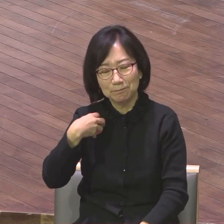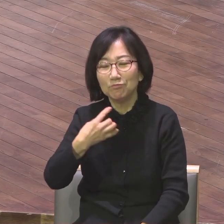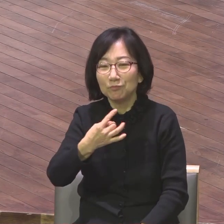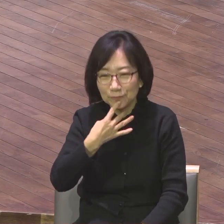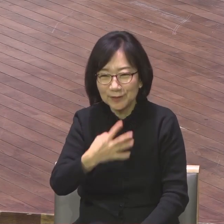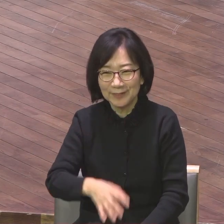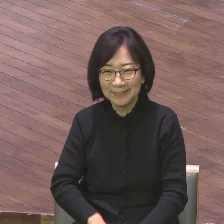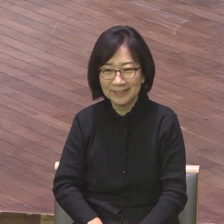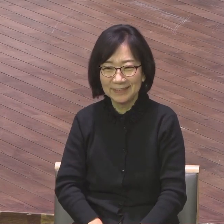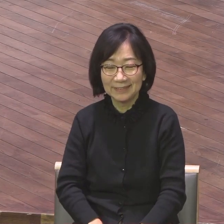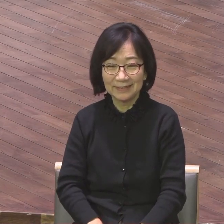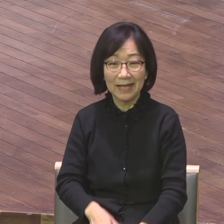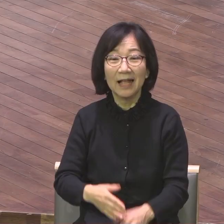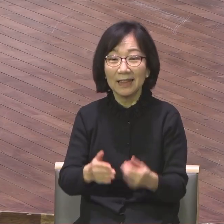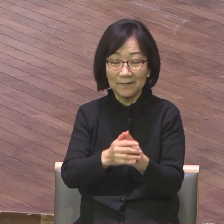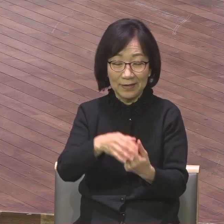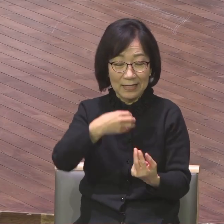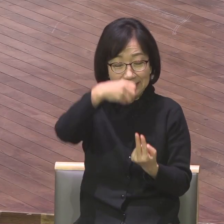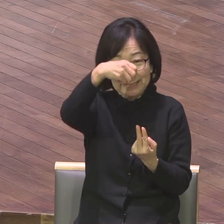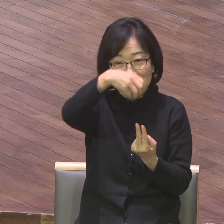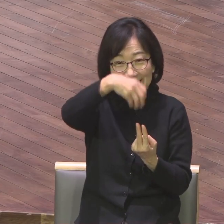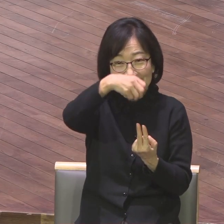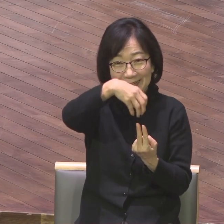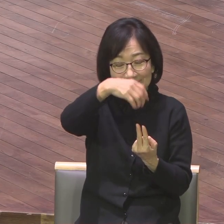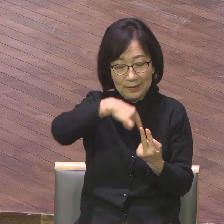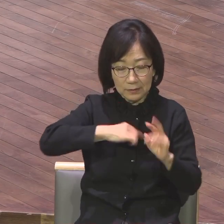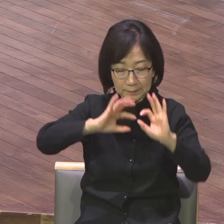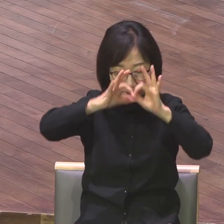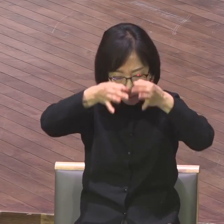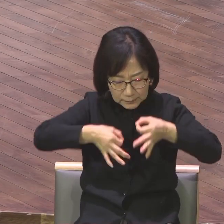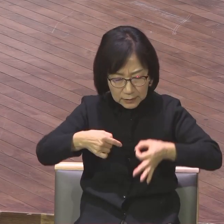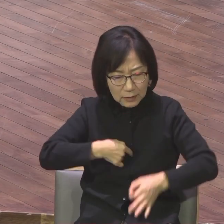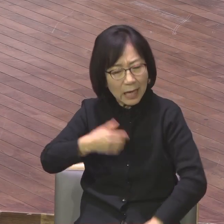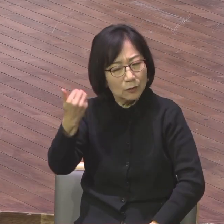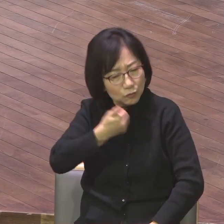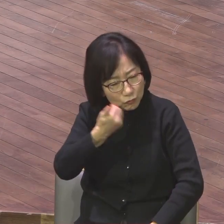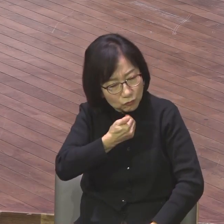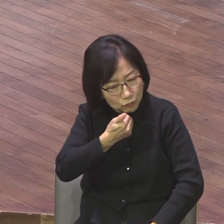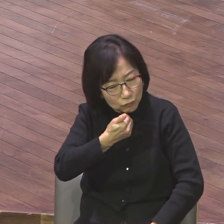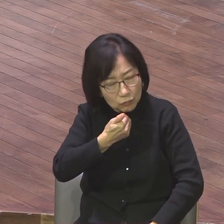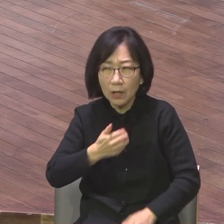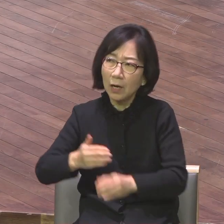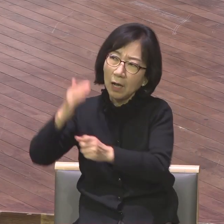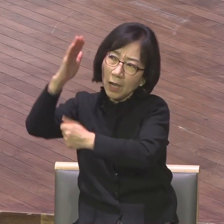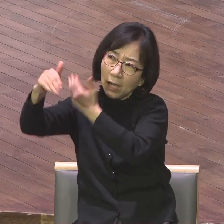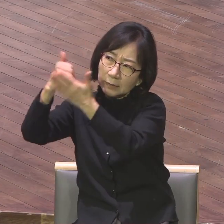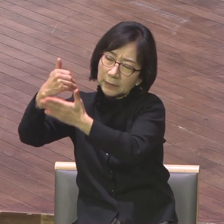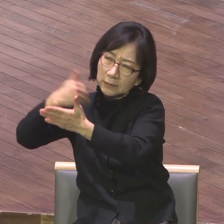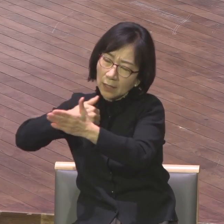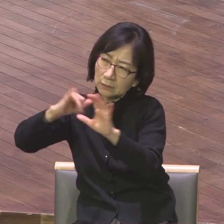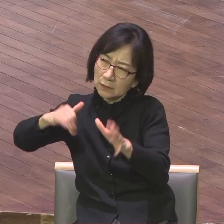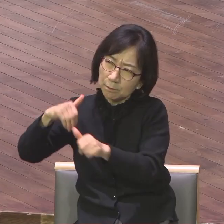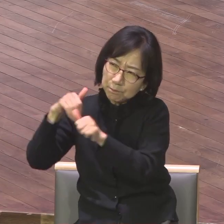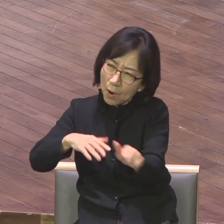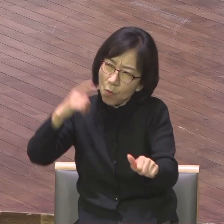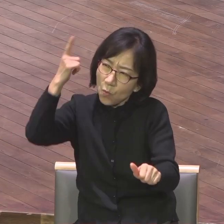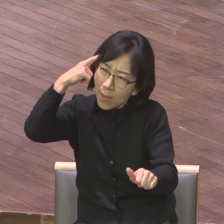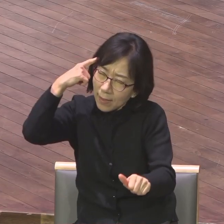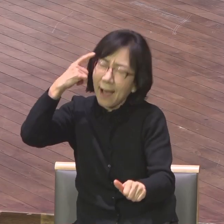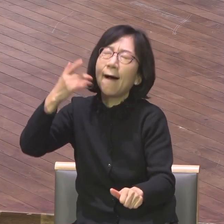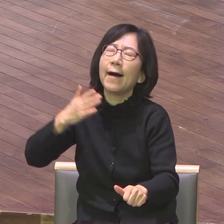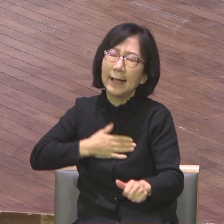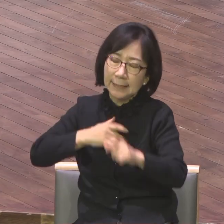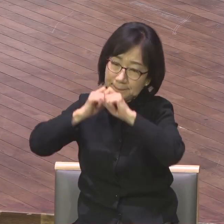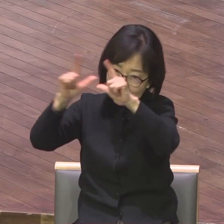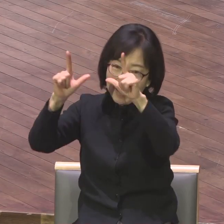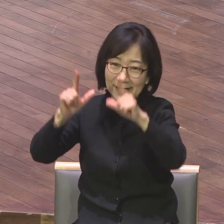세례 요한은 자신이 누구며 무엇을 위해서 하나님의 보내심을 받았는지 분명히 알고 있었어요.